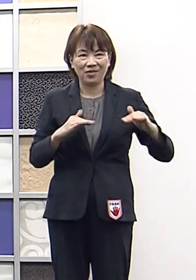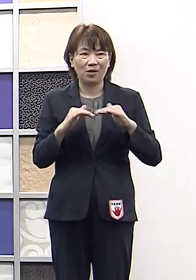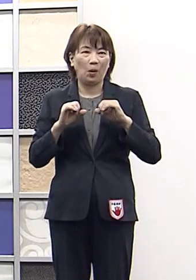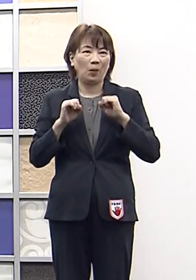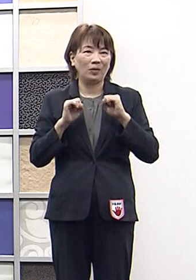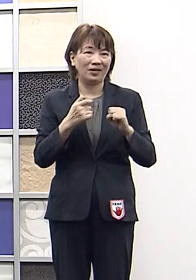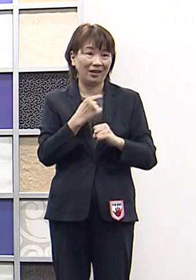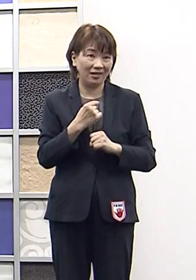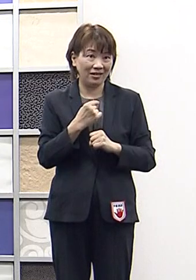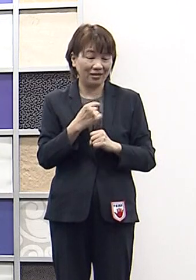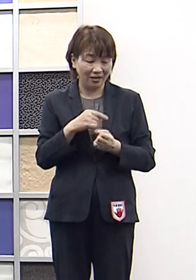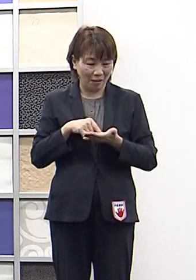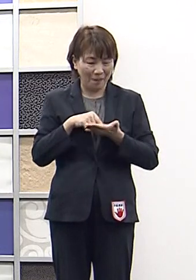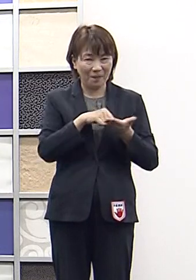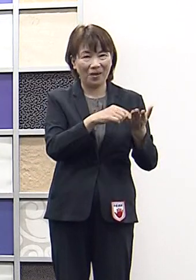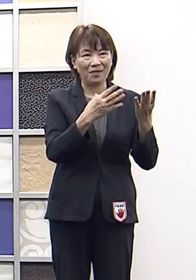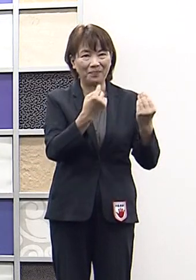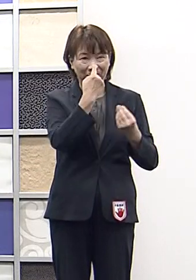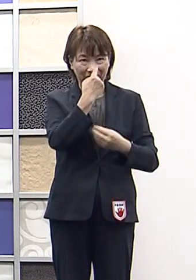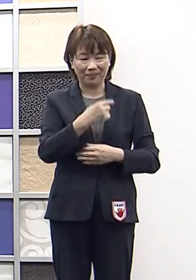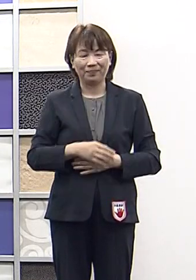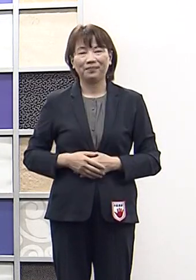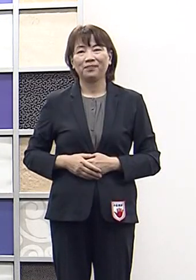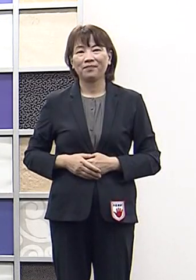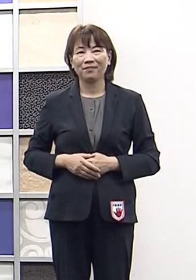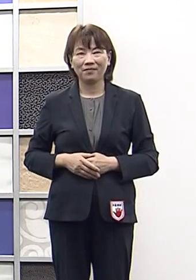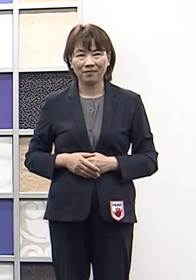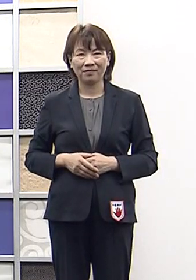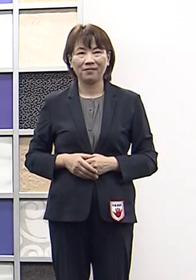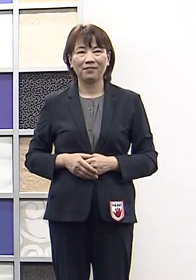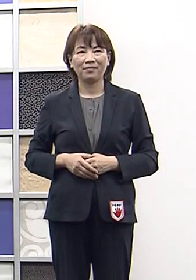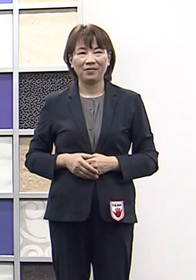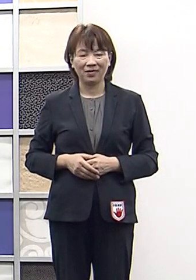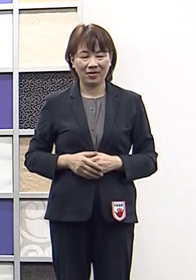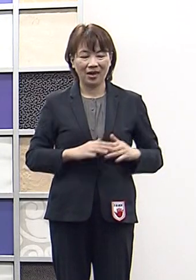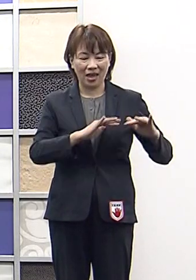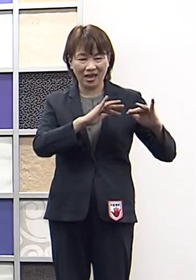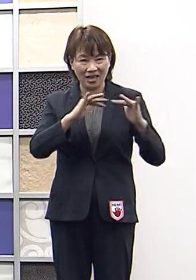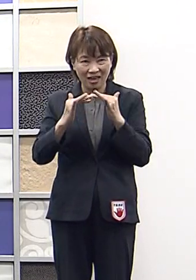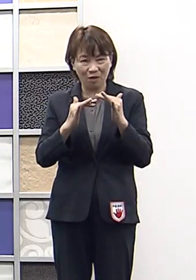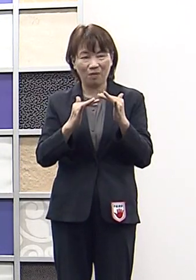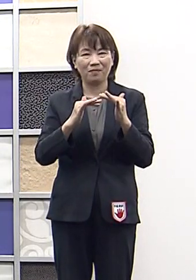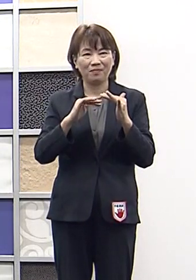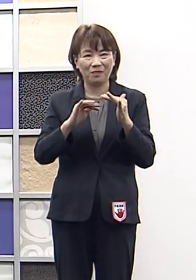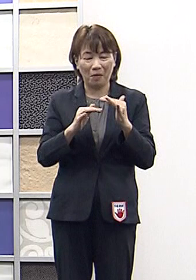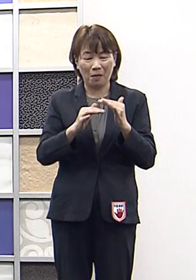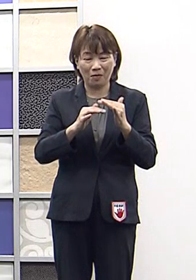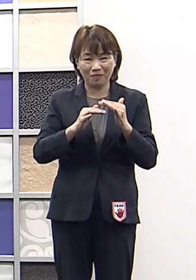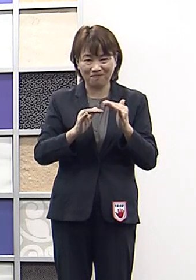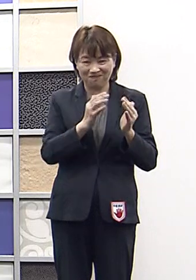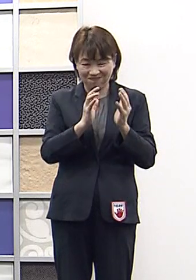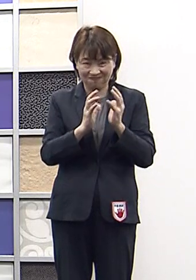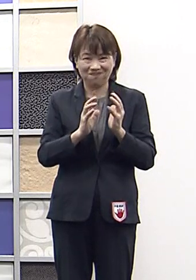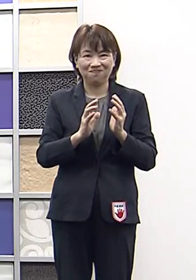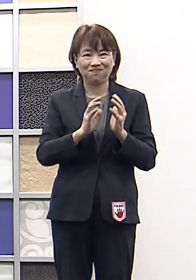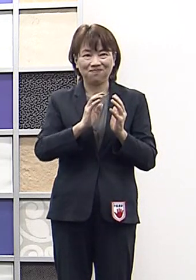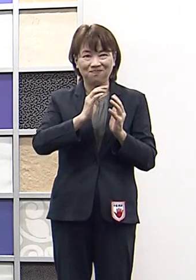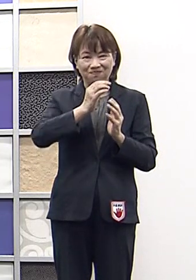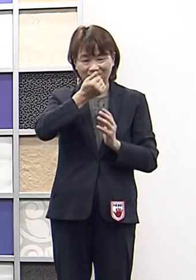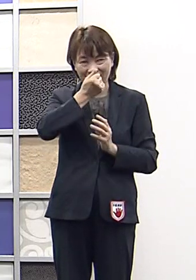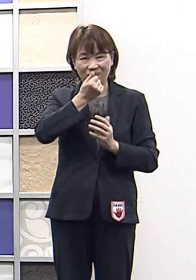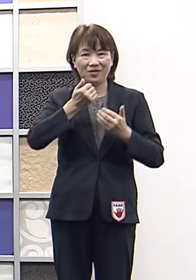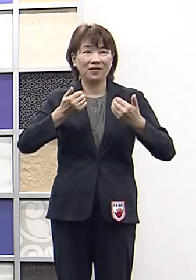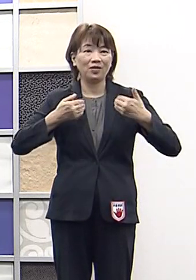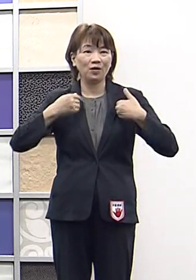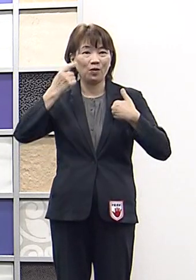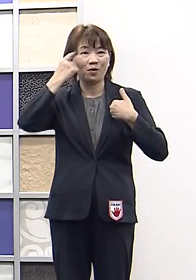とにかく議論が盛んになっていくことは平さんおっしゃるように大変重要なことだと思いますし、今のこの富士山の状態をとにか